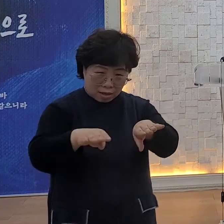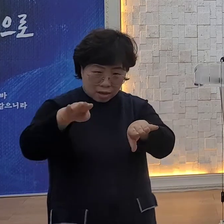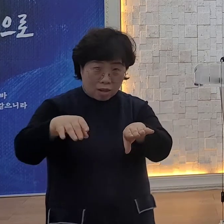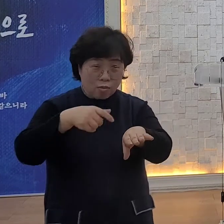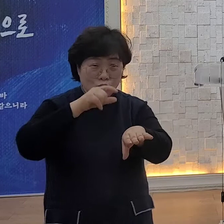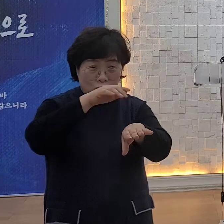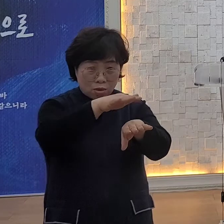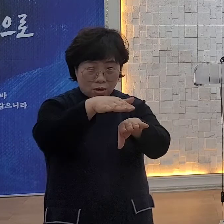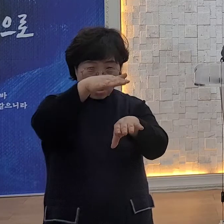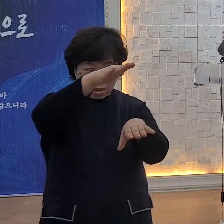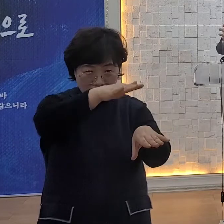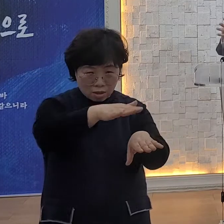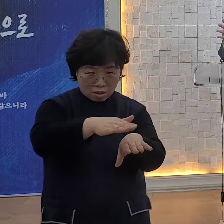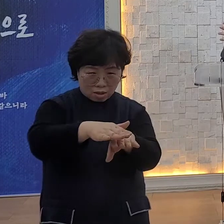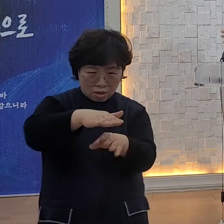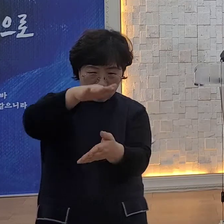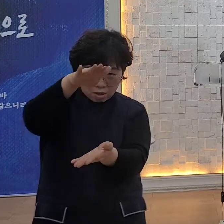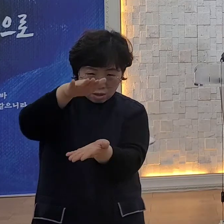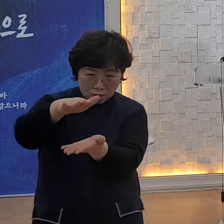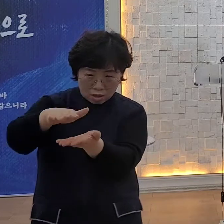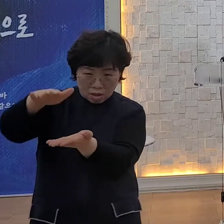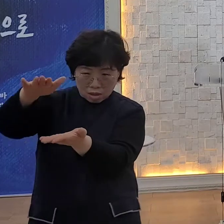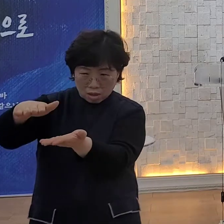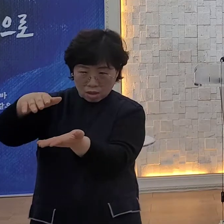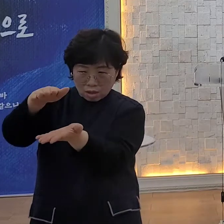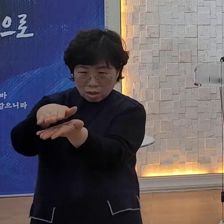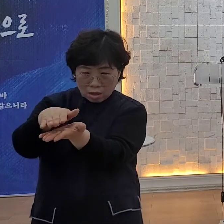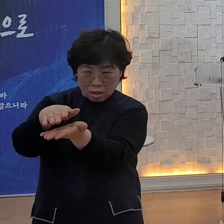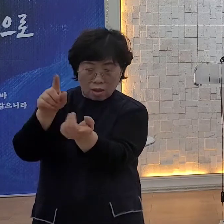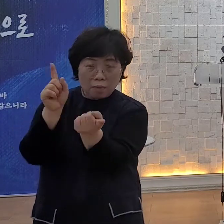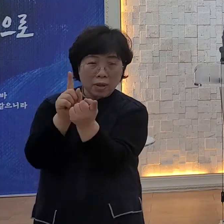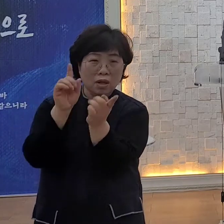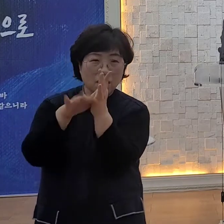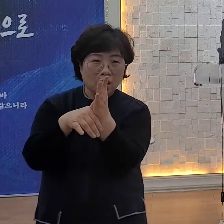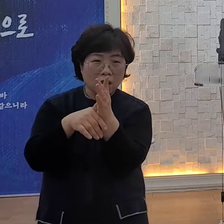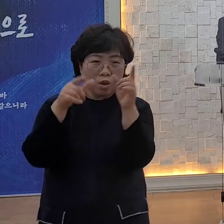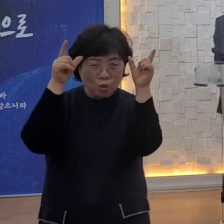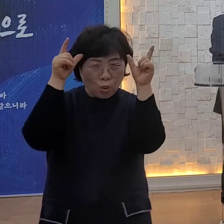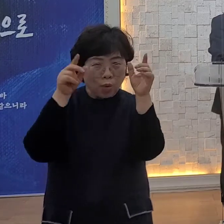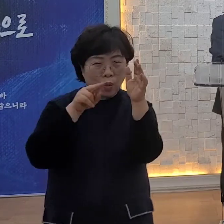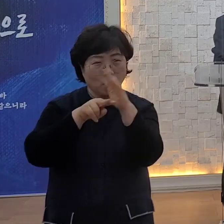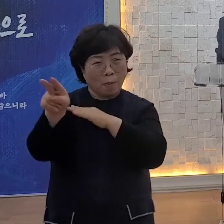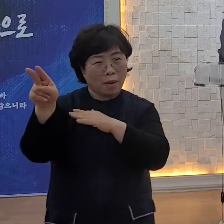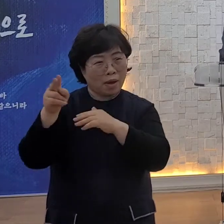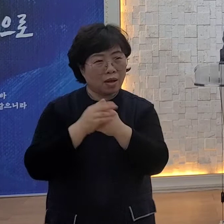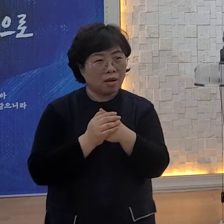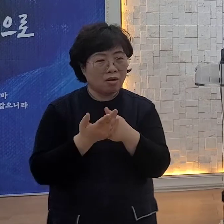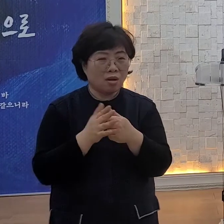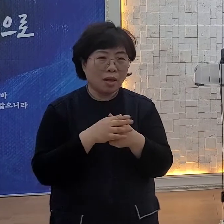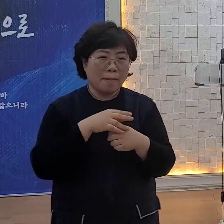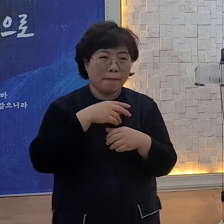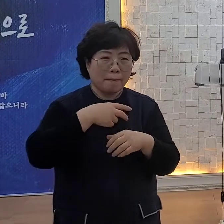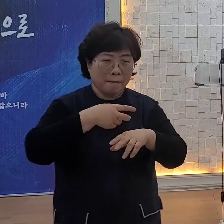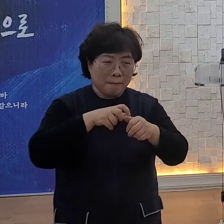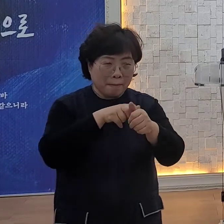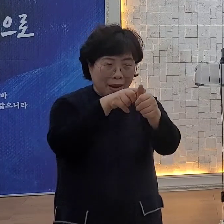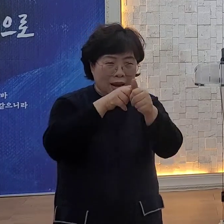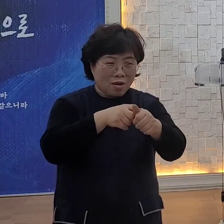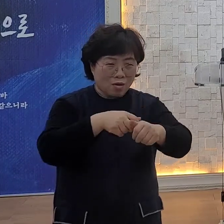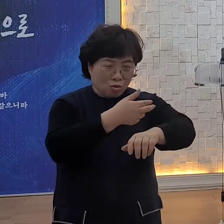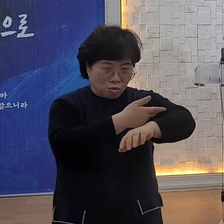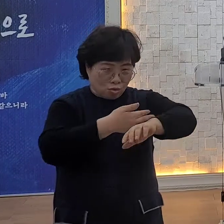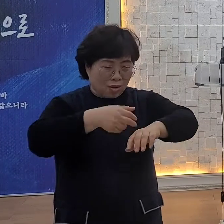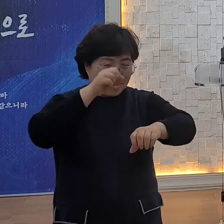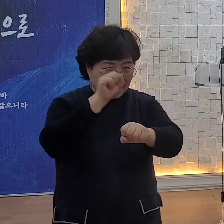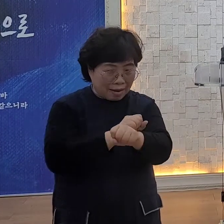거예요. 그래서 이 홍수를 만나서 급류에 휩쓸려 가는데 수영 잘하는 말은 죽는데 수영